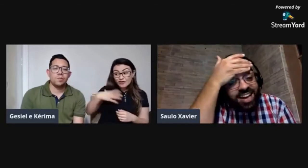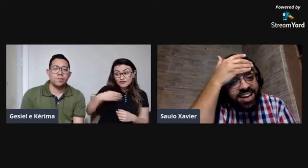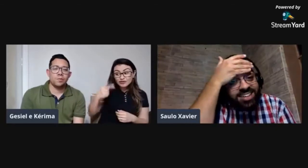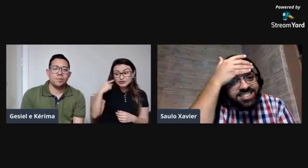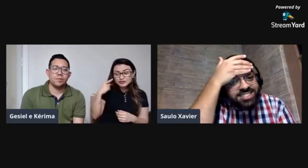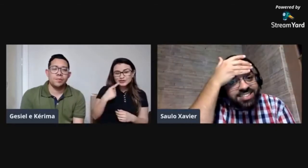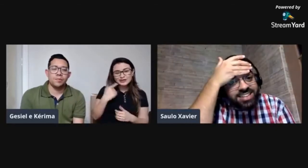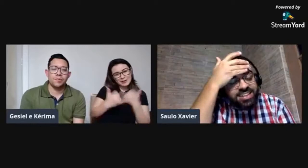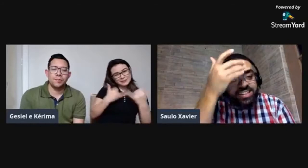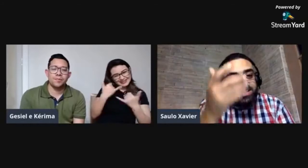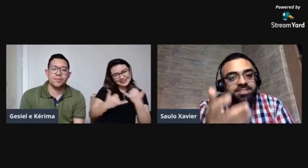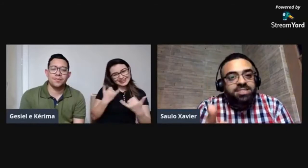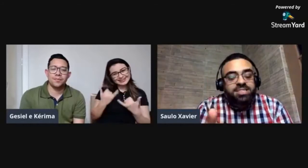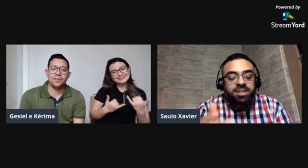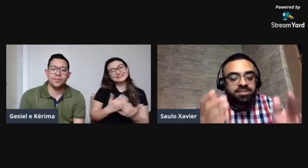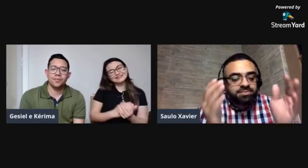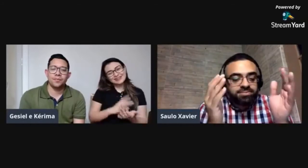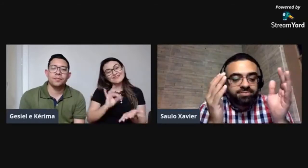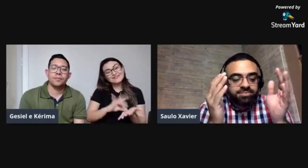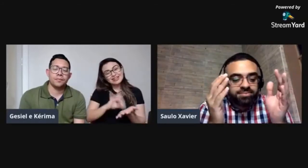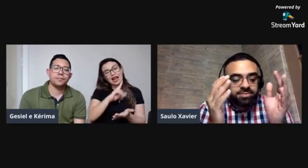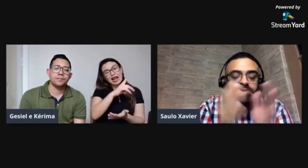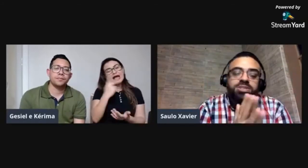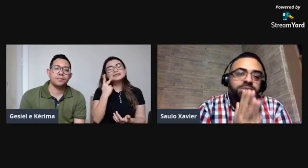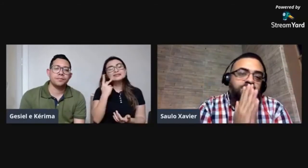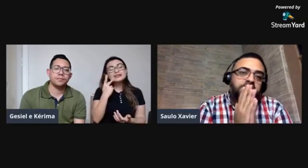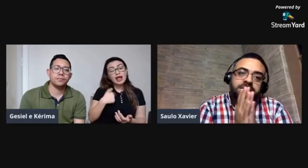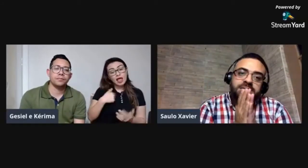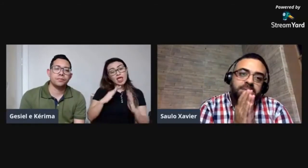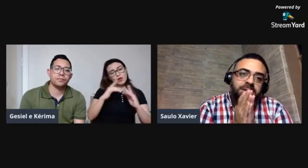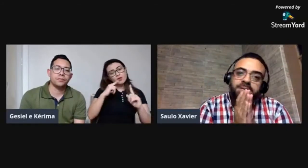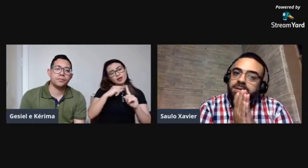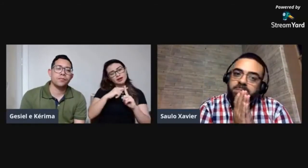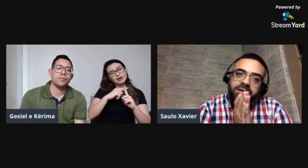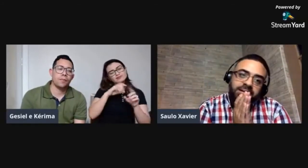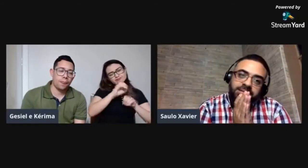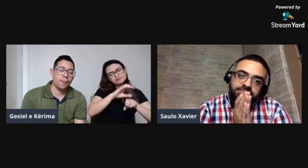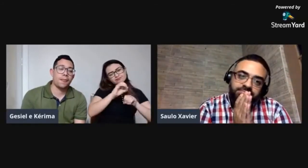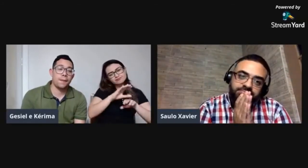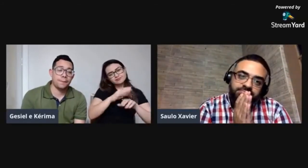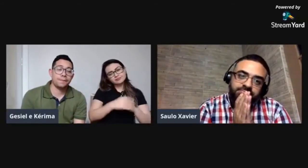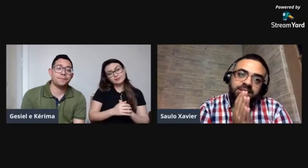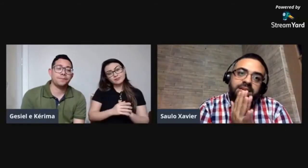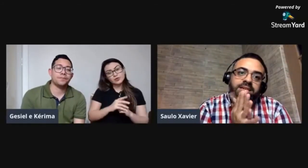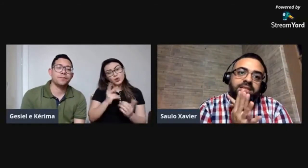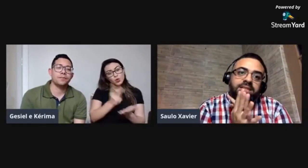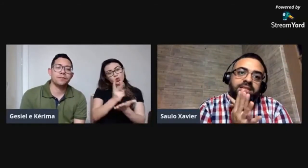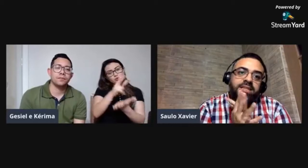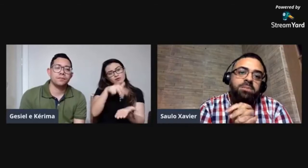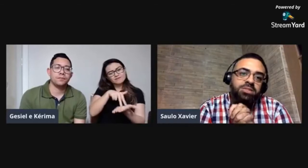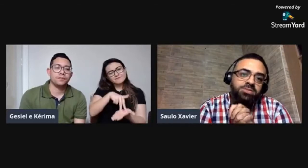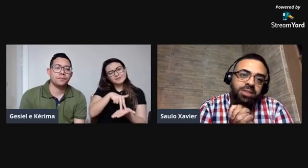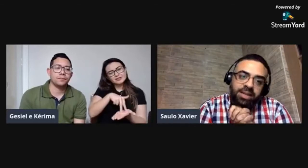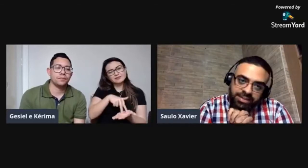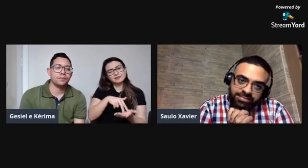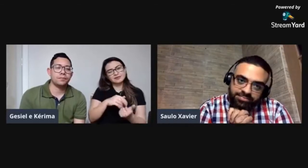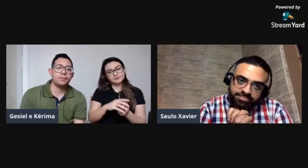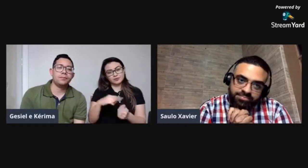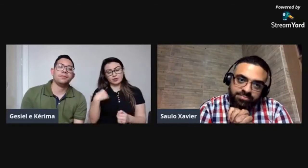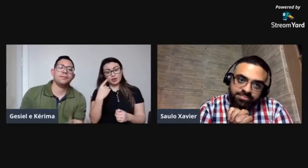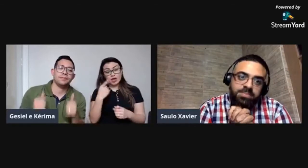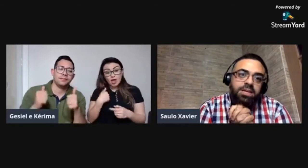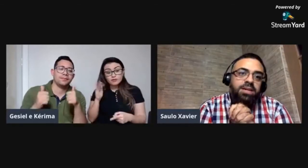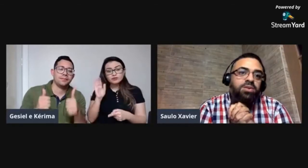é verdade. Então, Gisele, continua firme nesse trabalho, não para. Estamos aqui para te